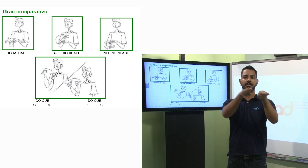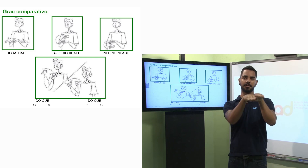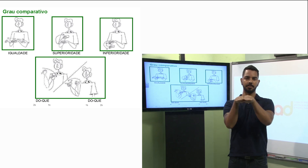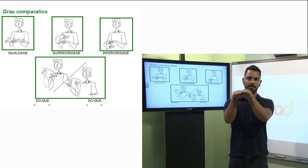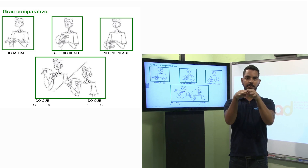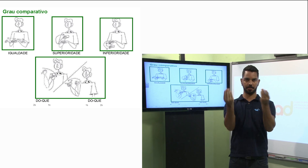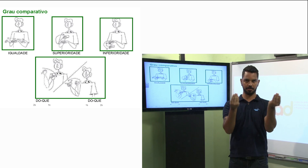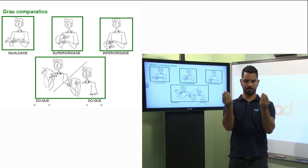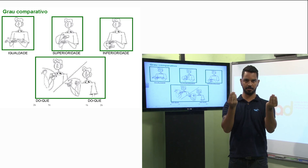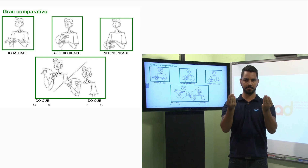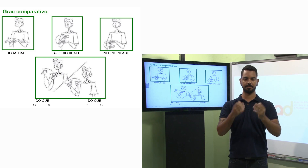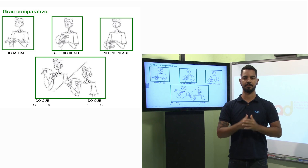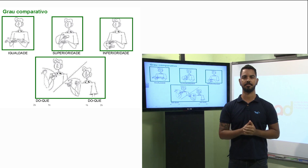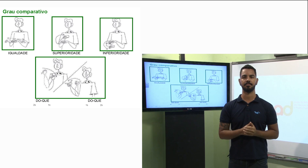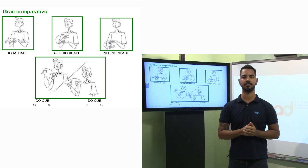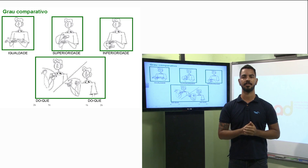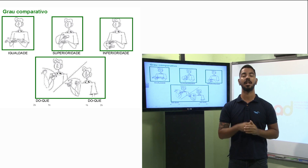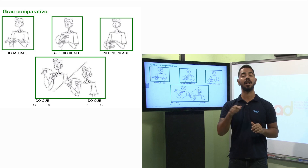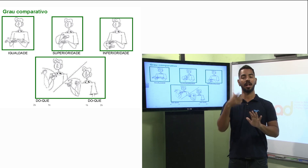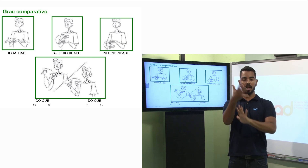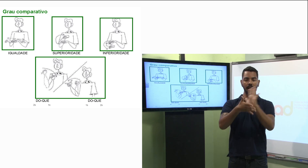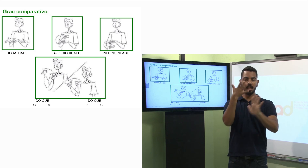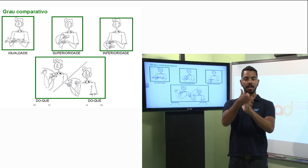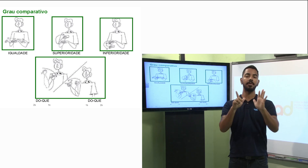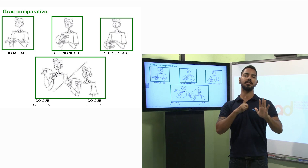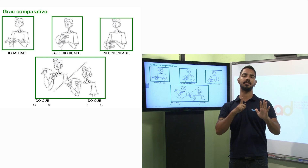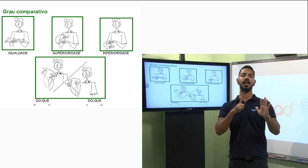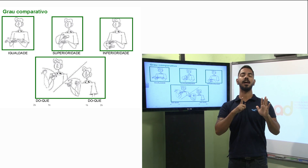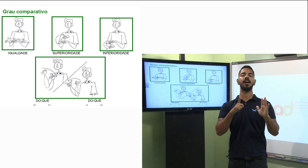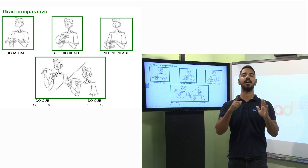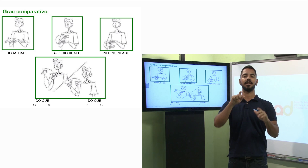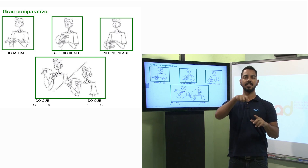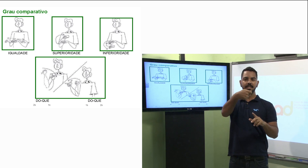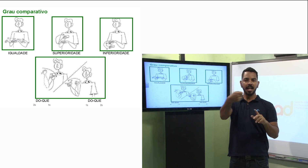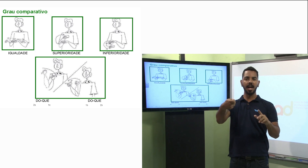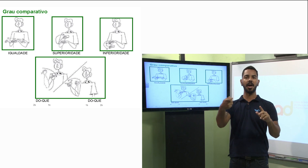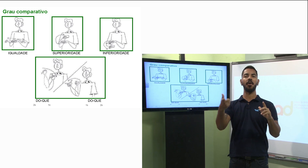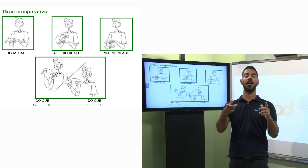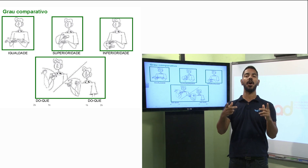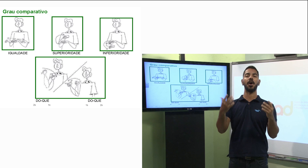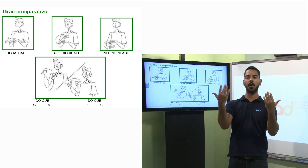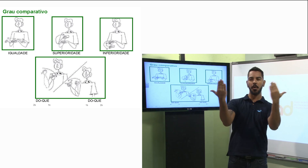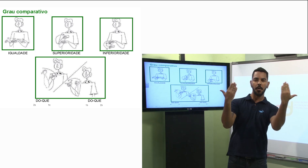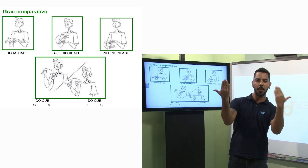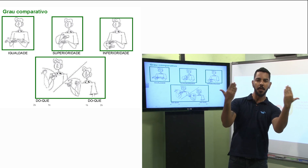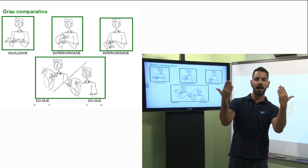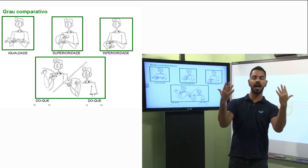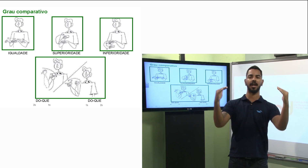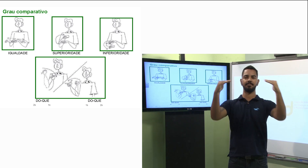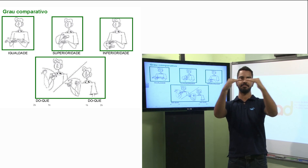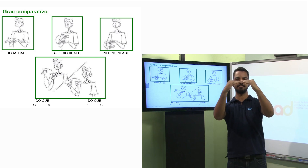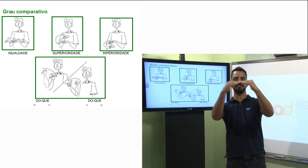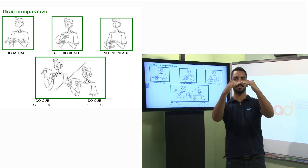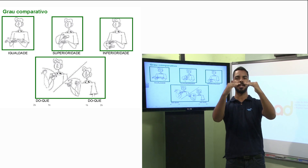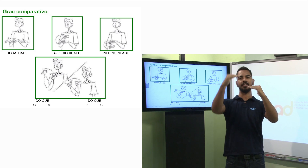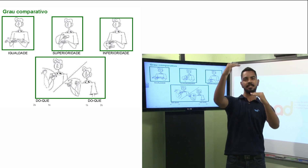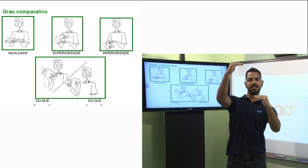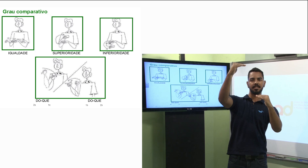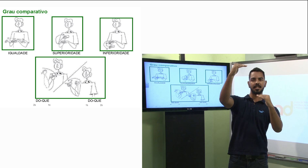temos sinais que indicam comparação, podendo acontecer a partir de 3 situações: situação de